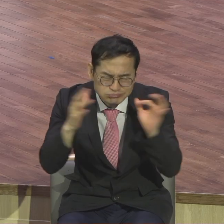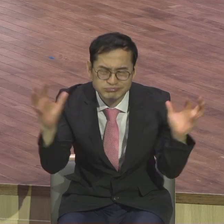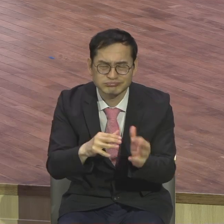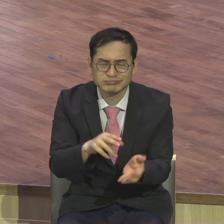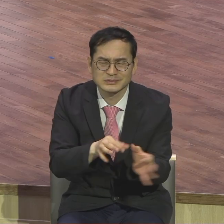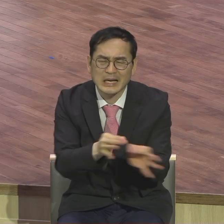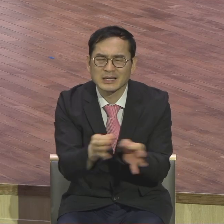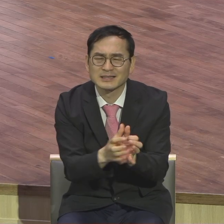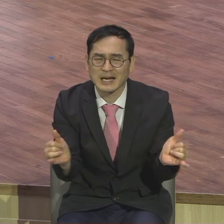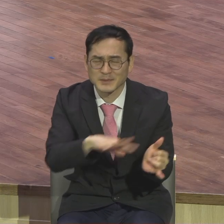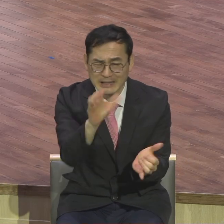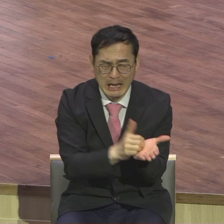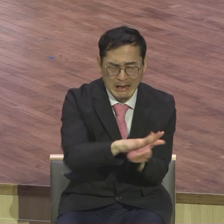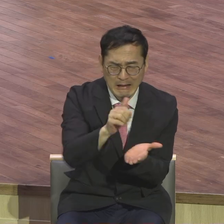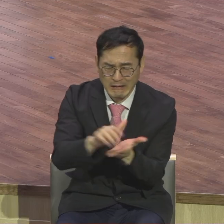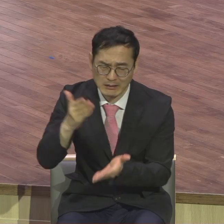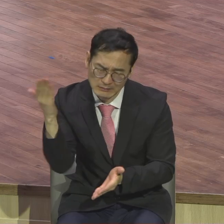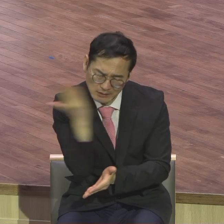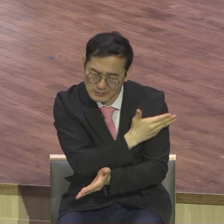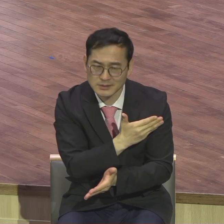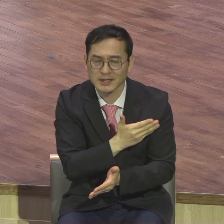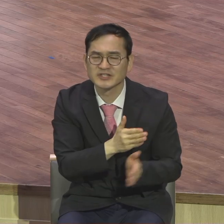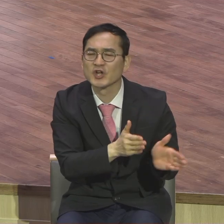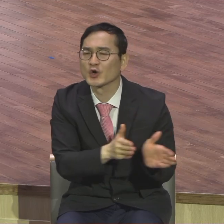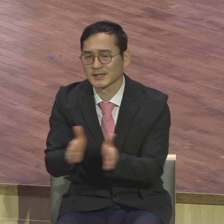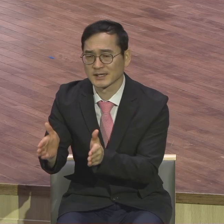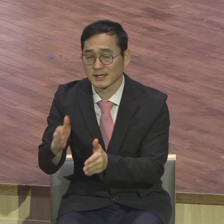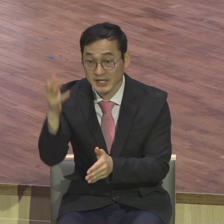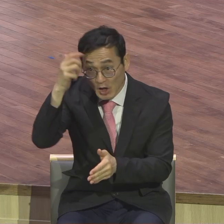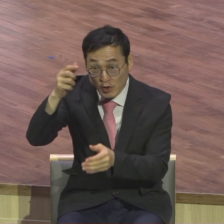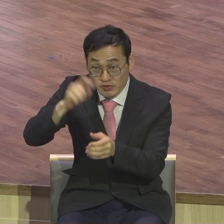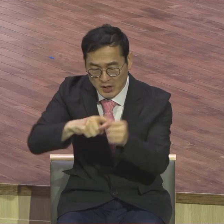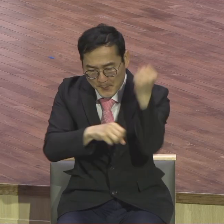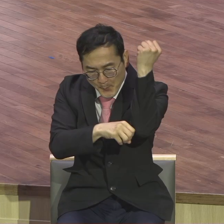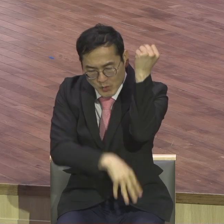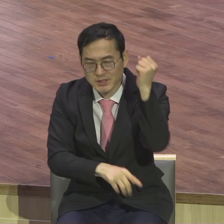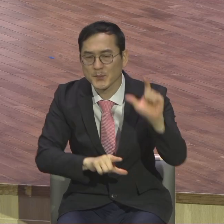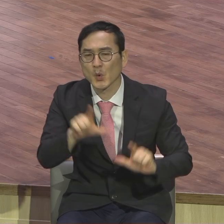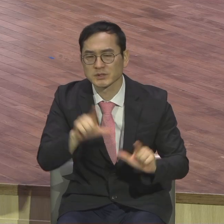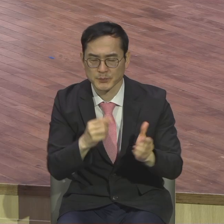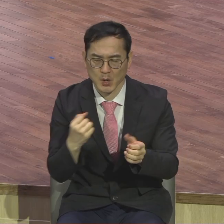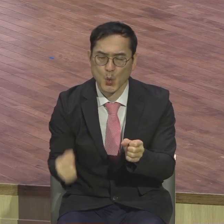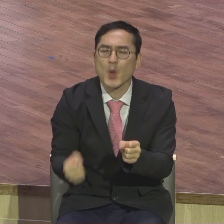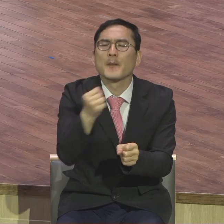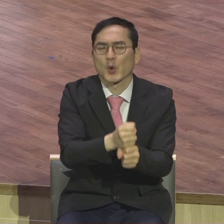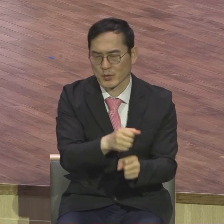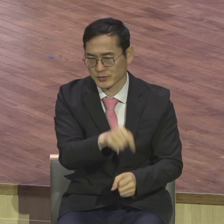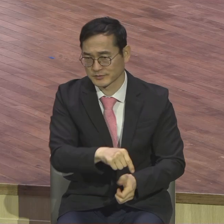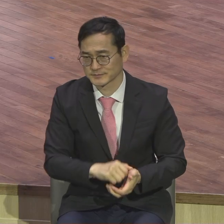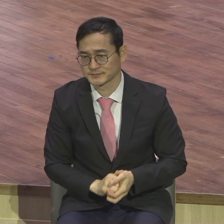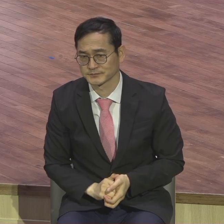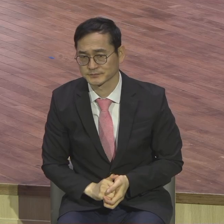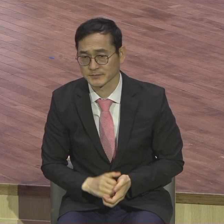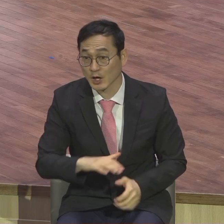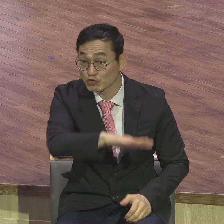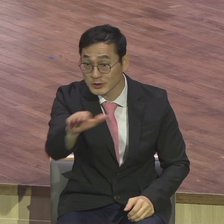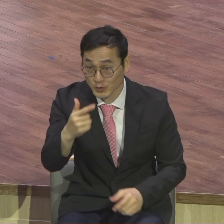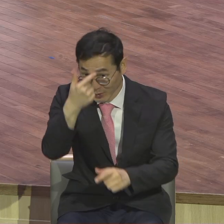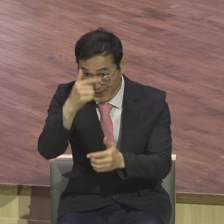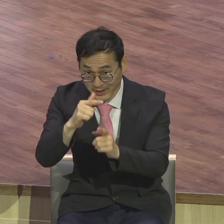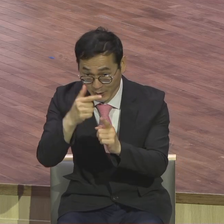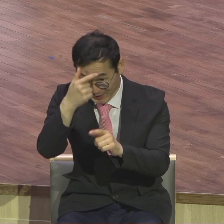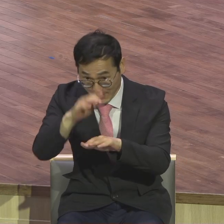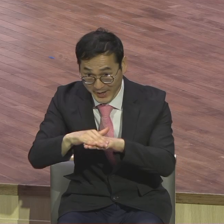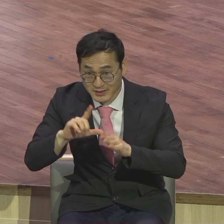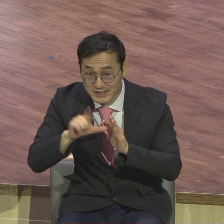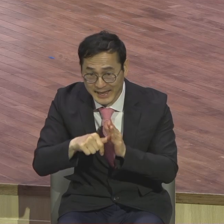영적 본질을 회복하는 사회가 하셨다고. 영적 본질. 여러분들이 예배 나올 때마다 늘 영적 본질이 회복되길 바랍니다.